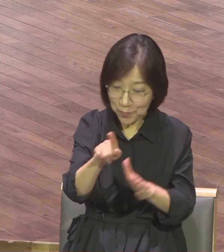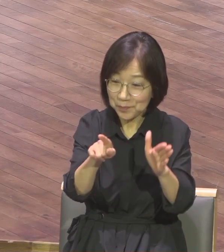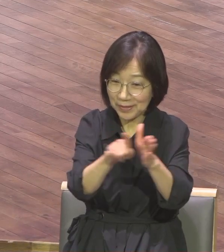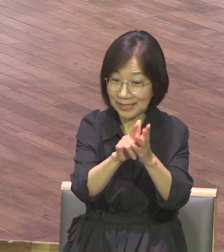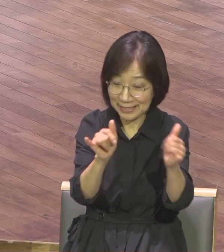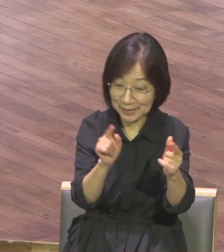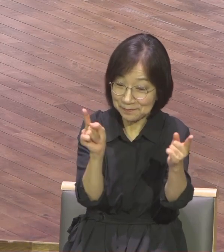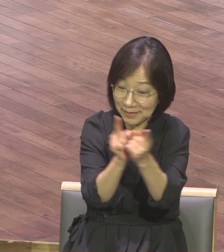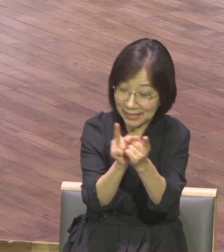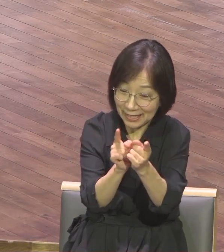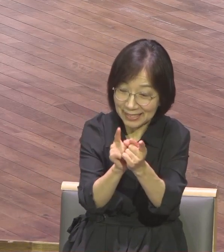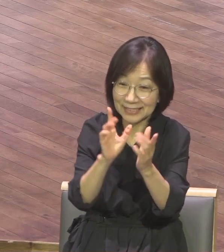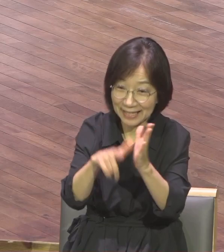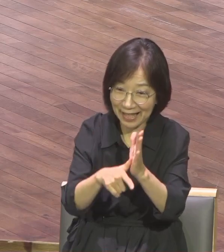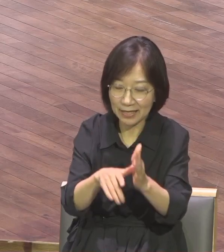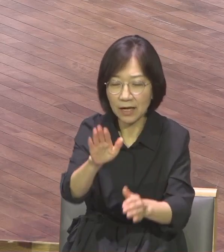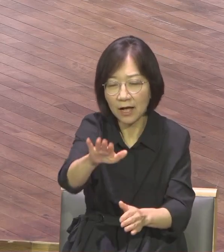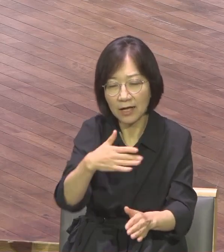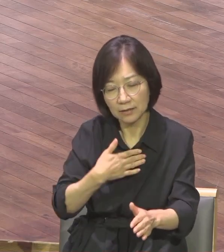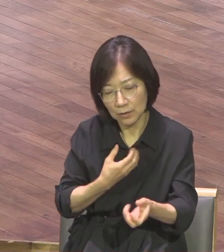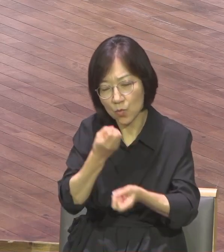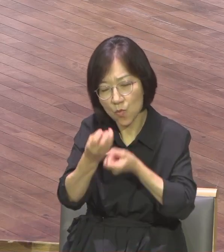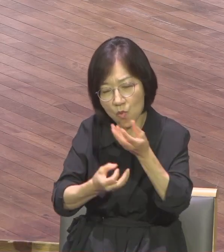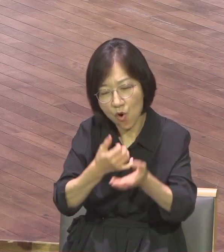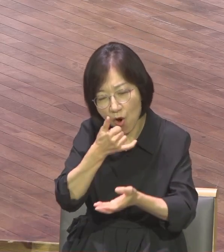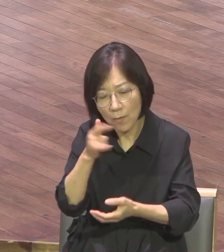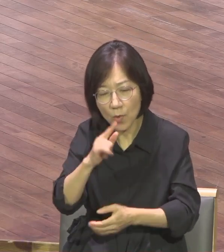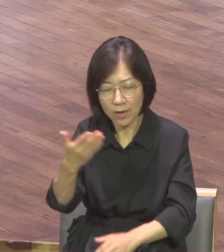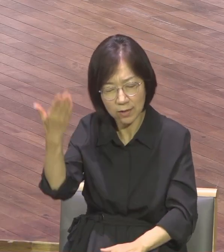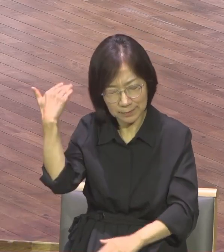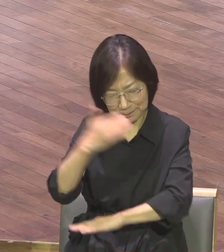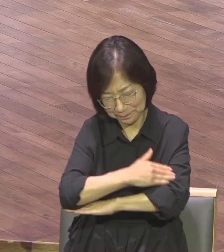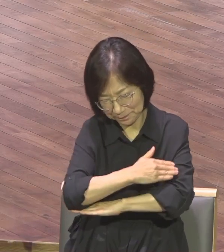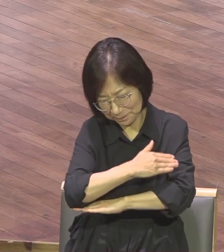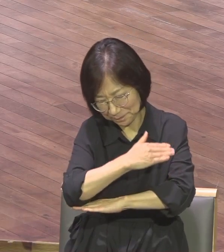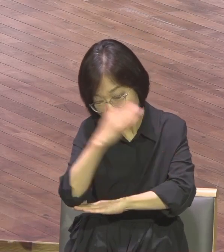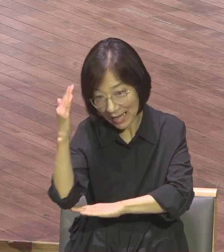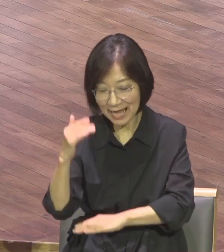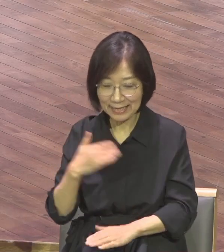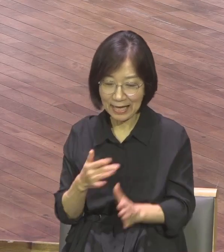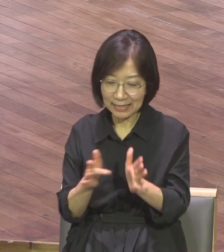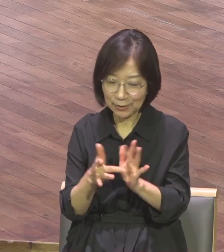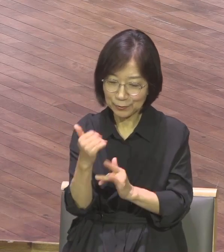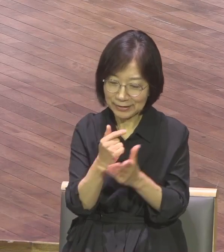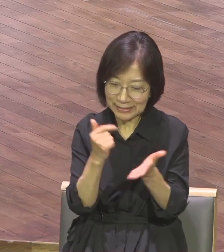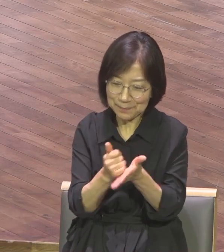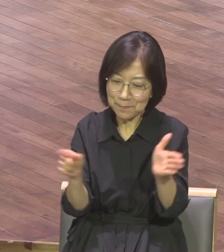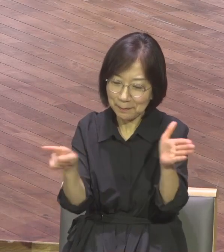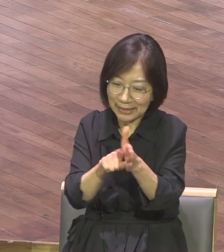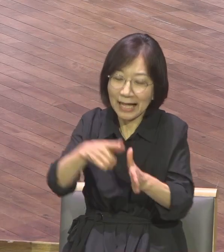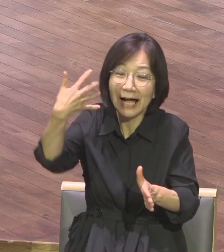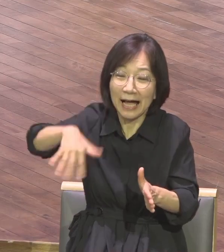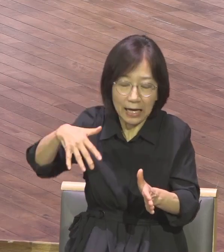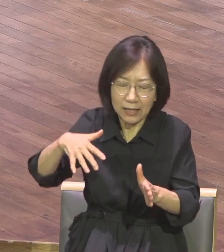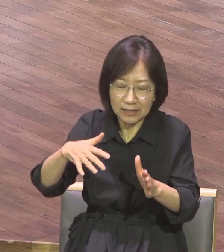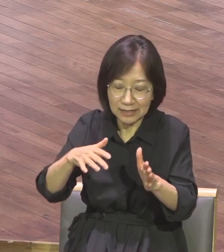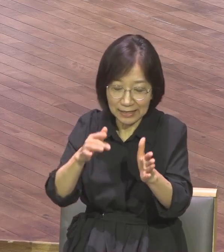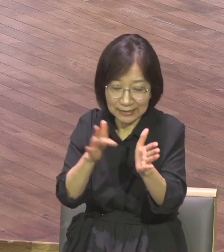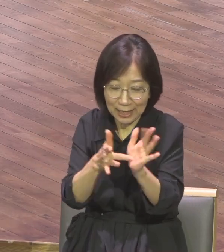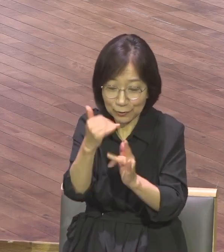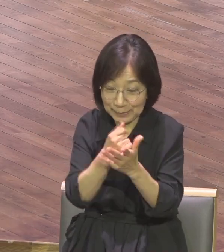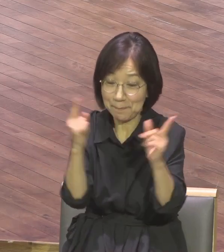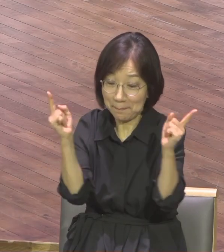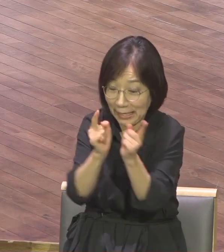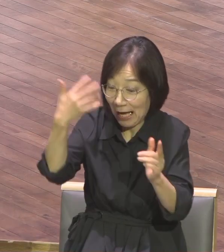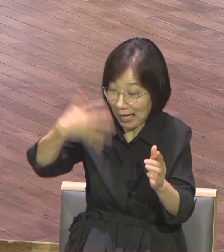BC, AD를 딱 나눠야 돼요. 내가 예수가 그런 사실을 만나기 전 불신자 때나 종교생활, 만나고